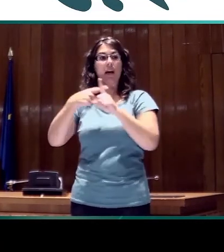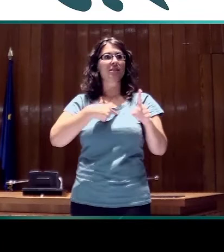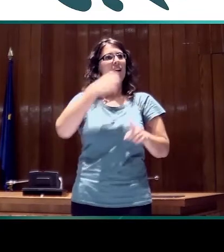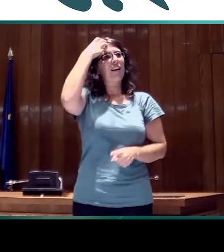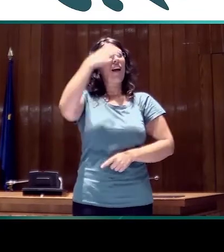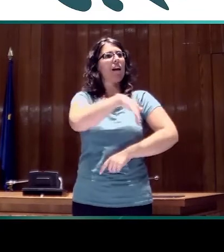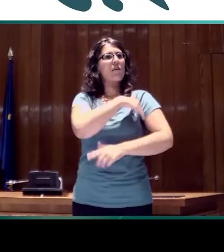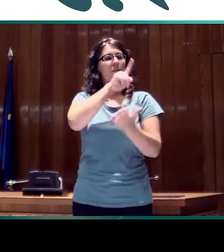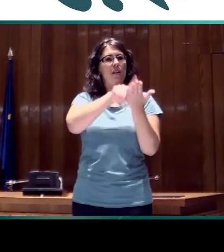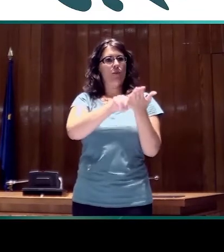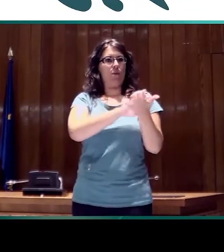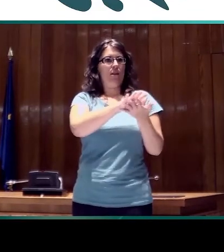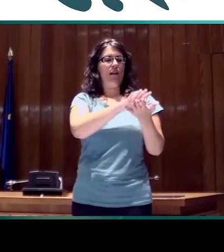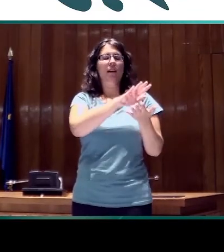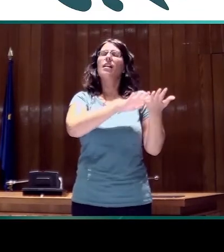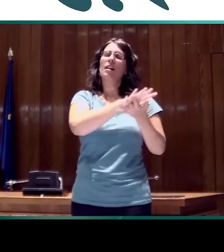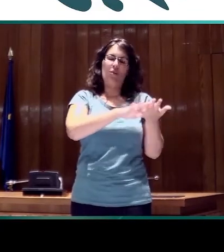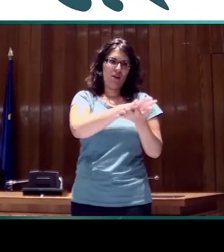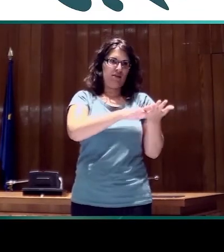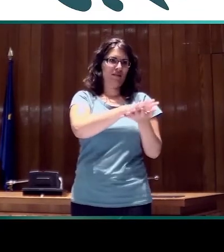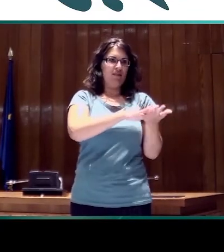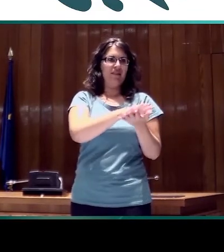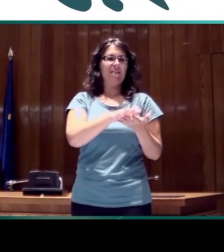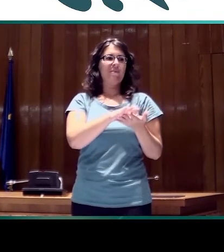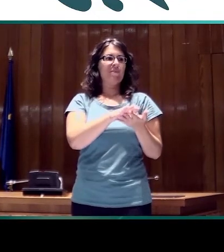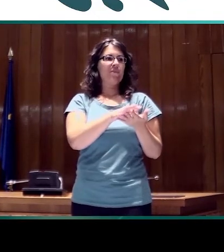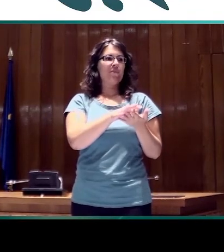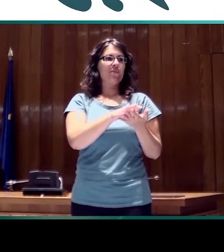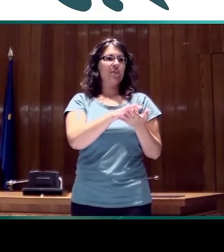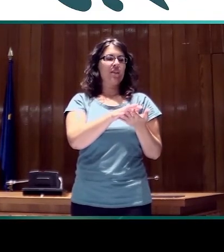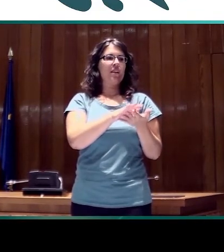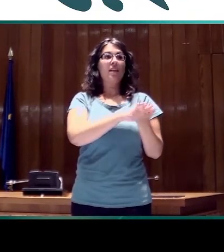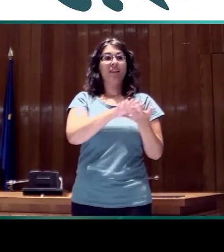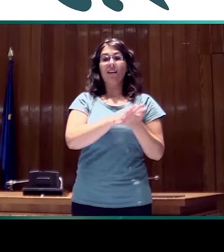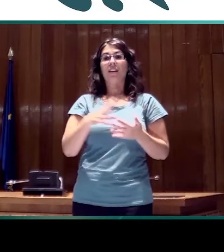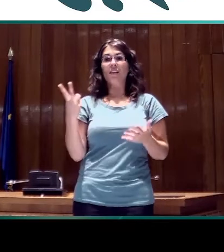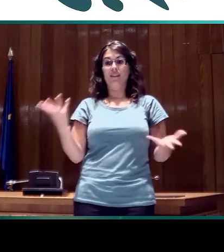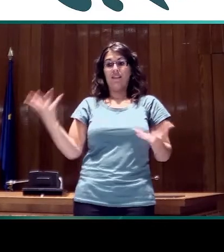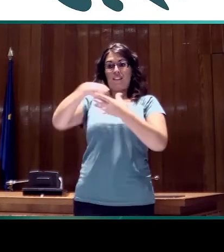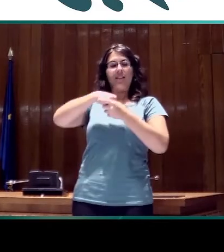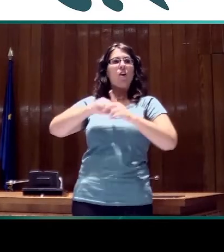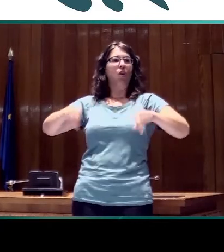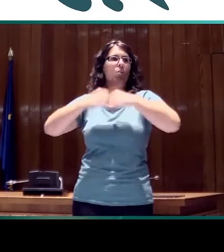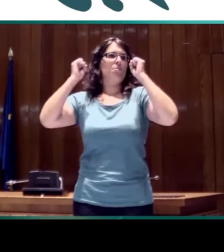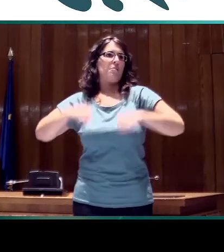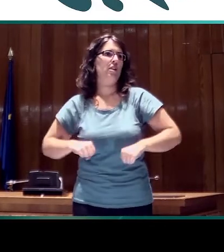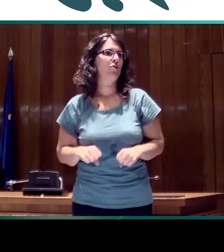de signos ha sido enmarcada dentro de la misma comunidad lingüística española yo creo que eso ha sido un salto importante